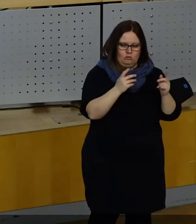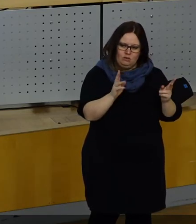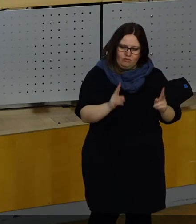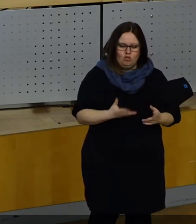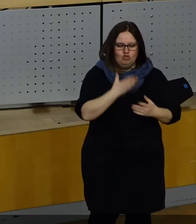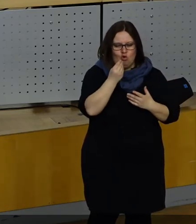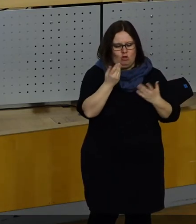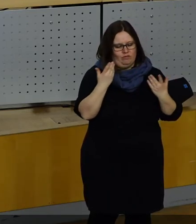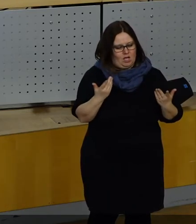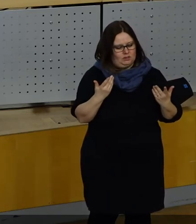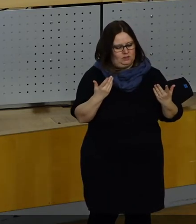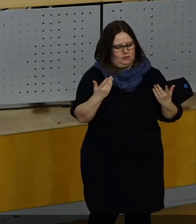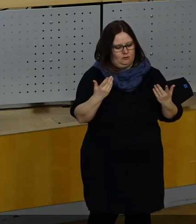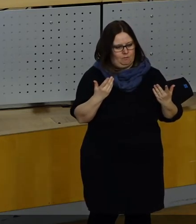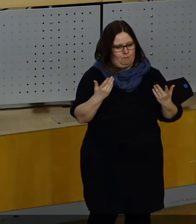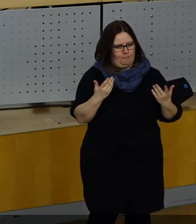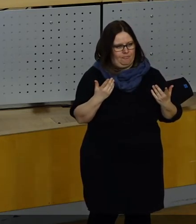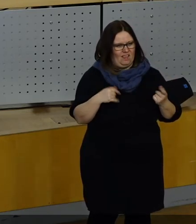eine gewisse